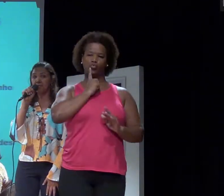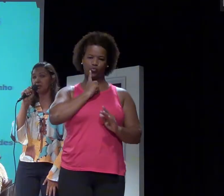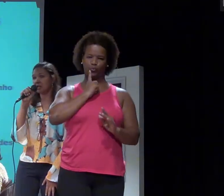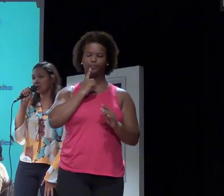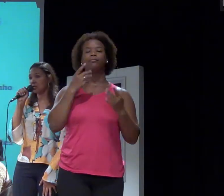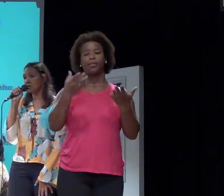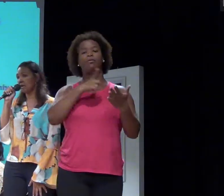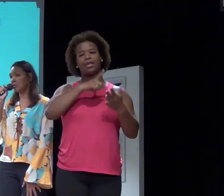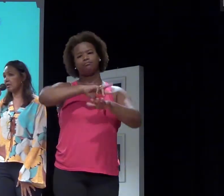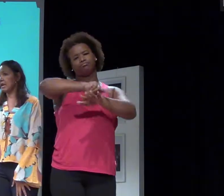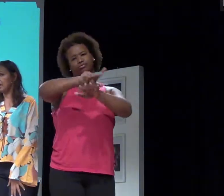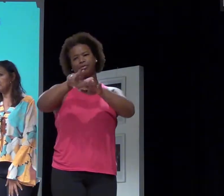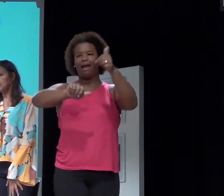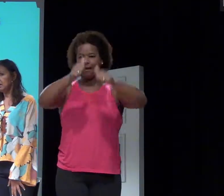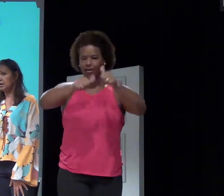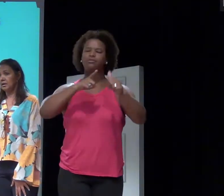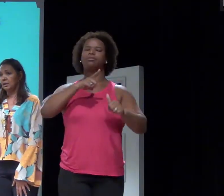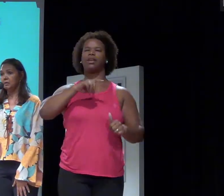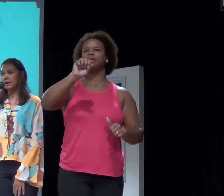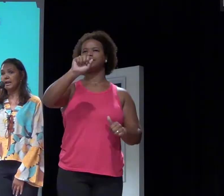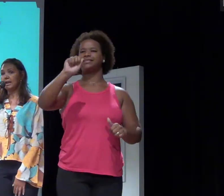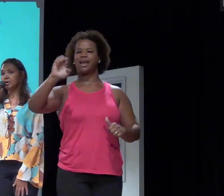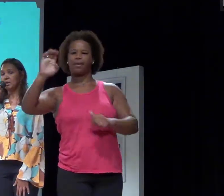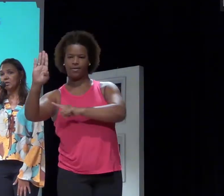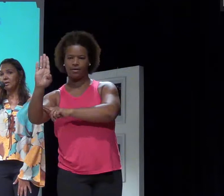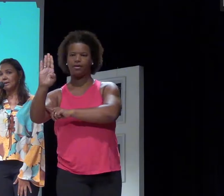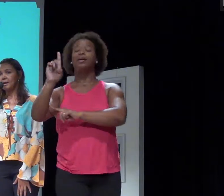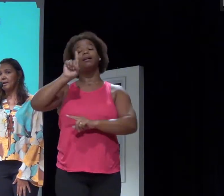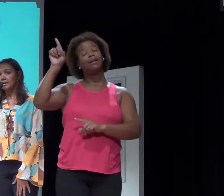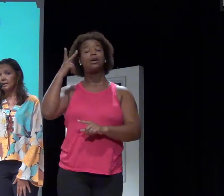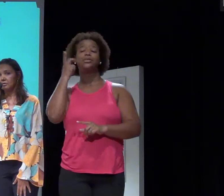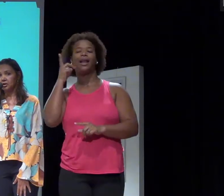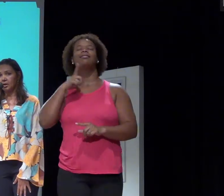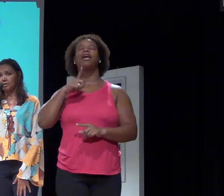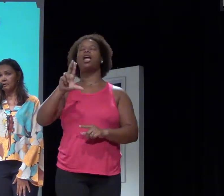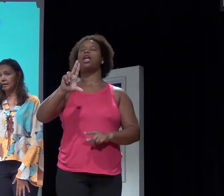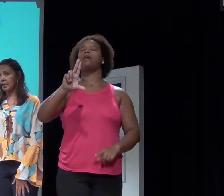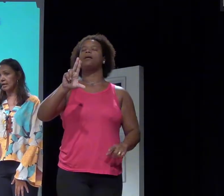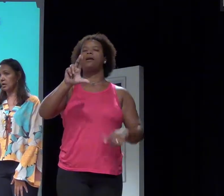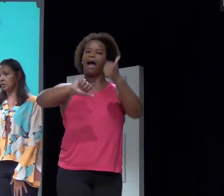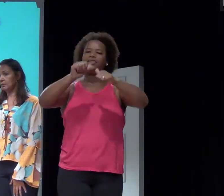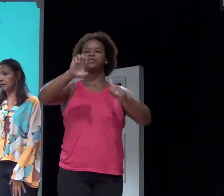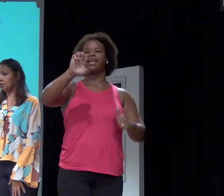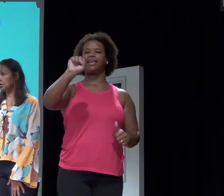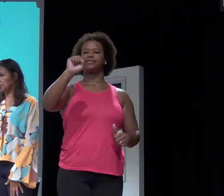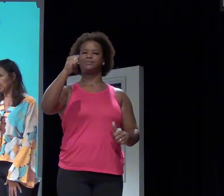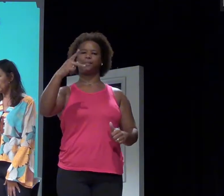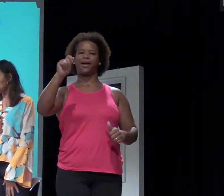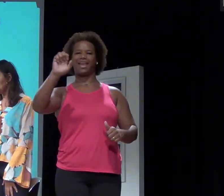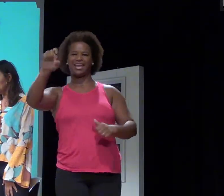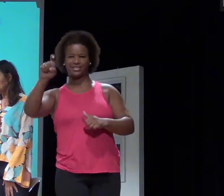as avaliações, temos o SAEB, no Ceará nós temos o SPAES, que é um sistema de avaliação também